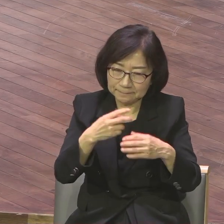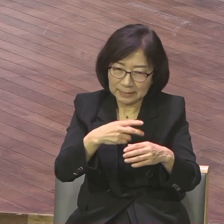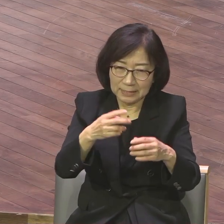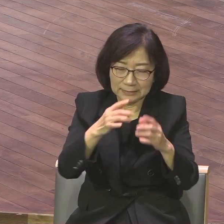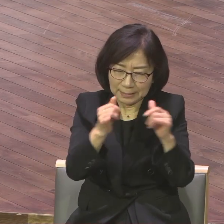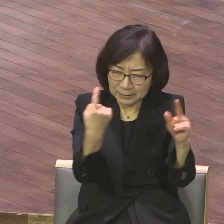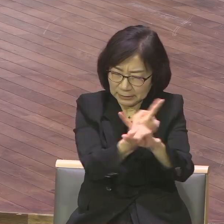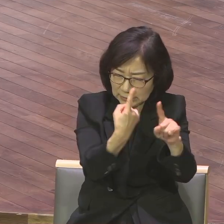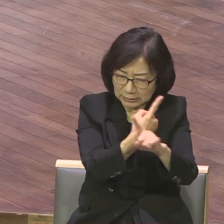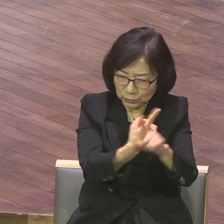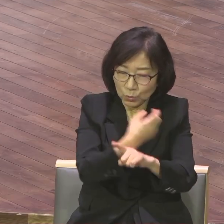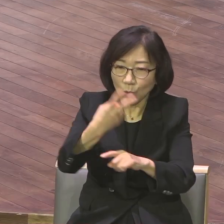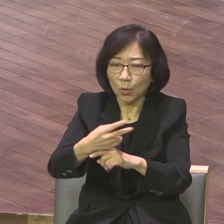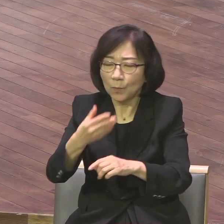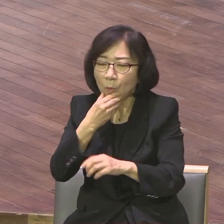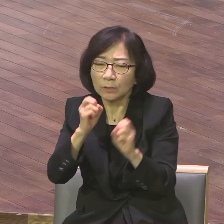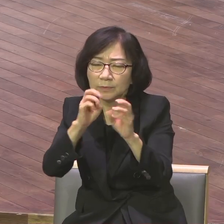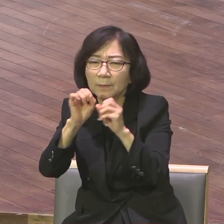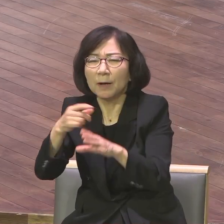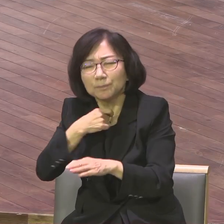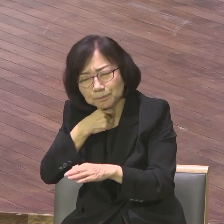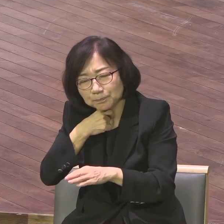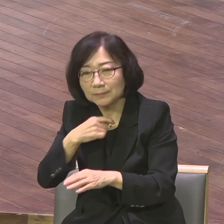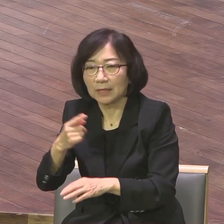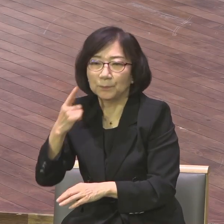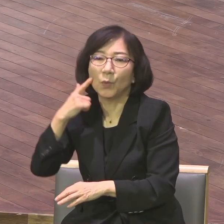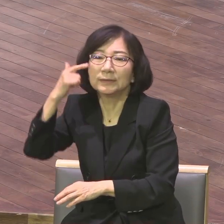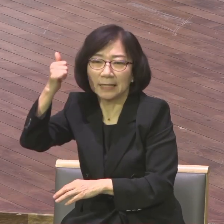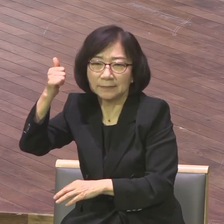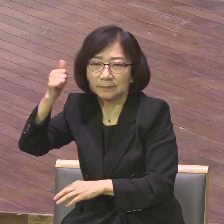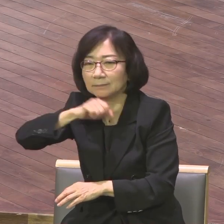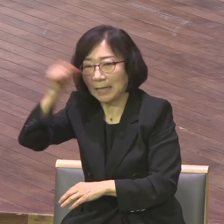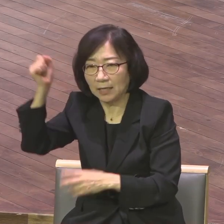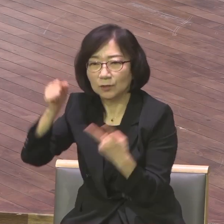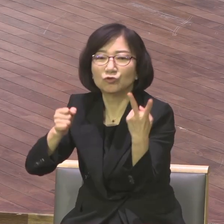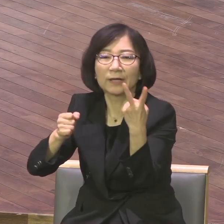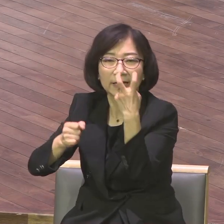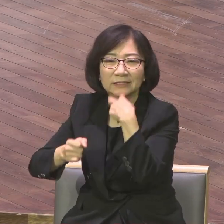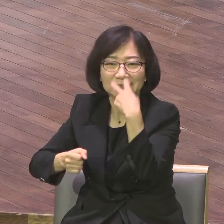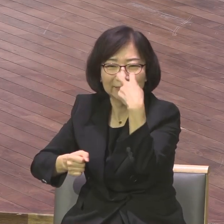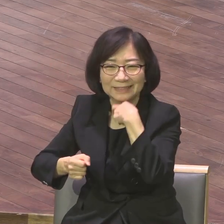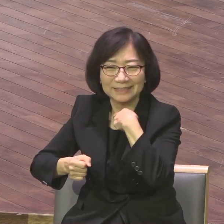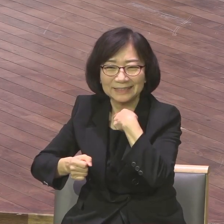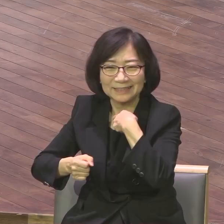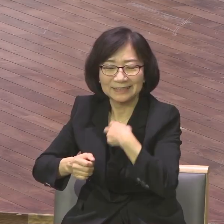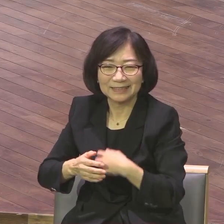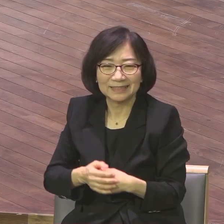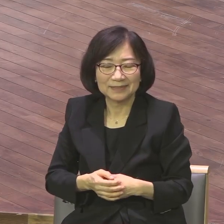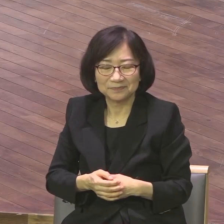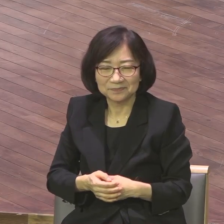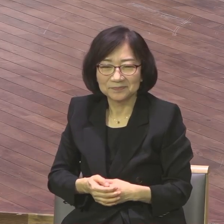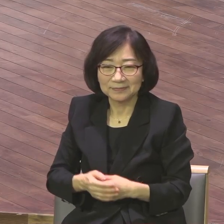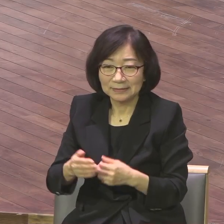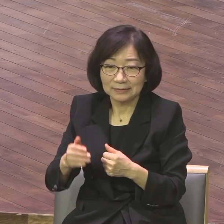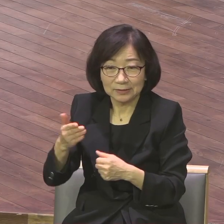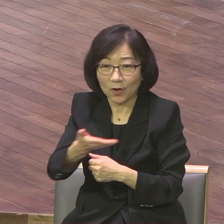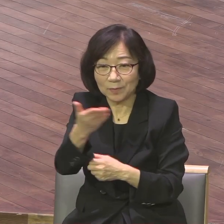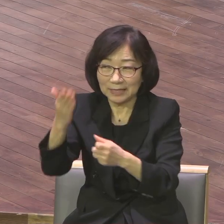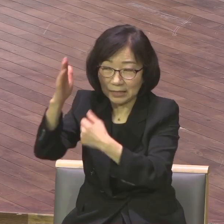하나님께서 저와 여러분을 가장 가치 있는 소명의 자리로 불러주셨다는 사실을